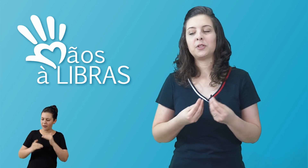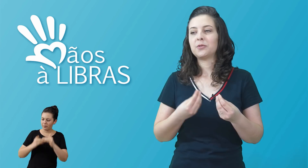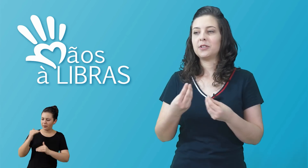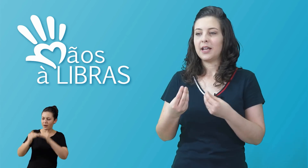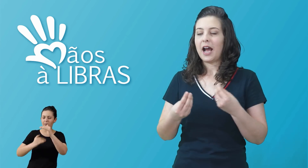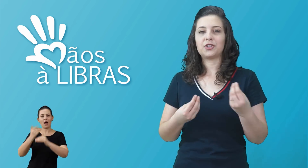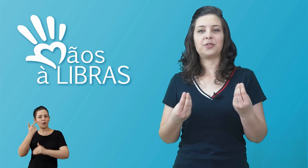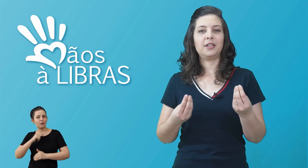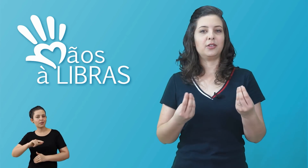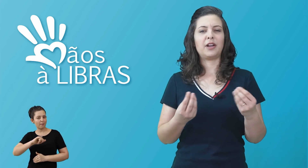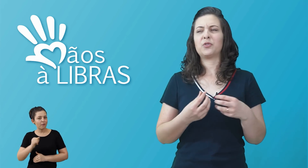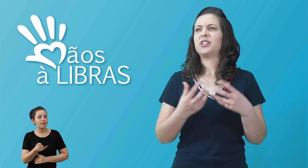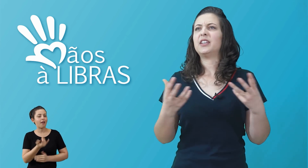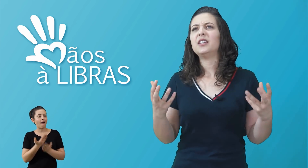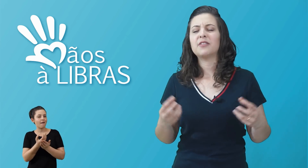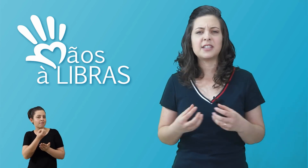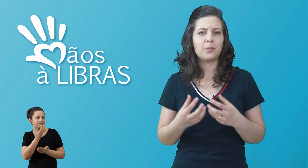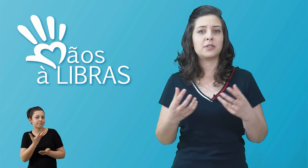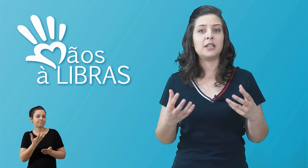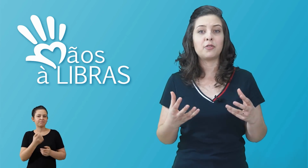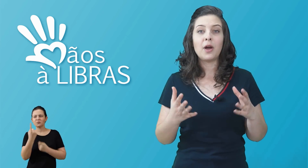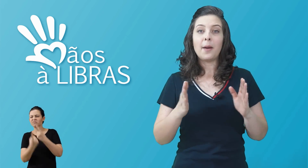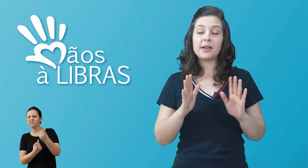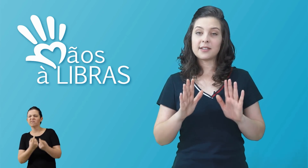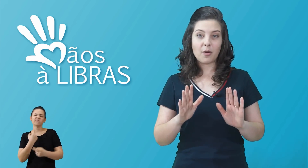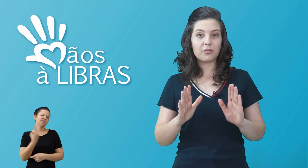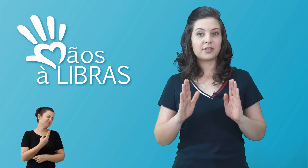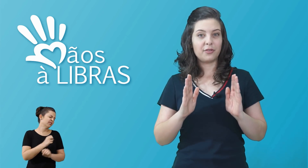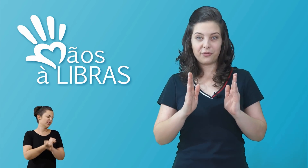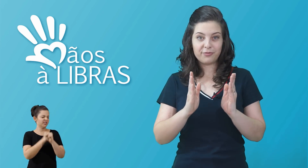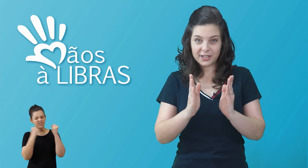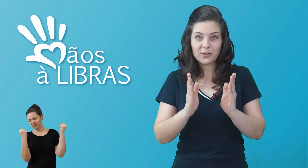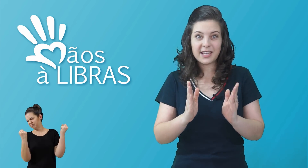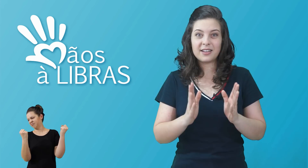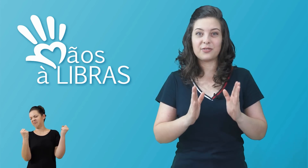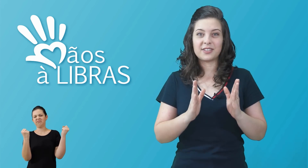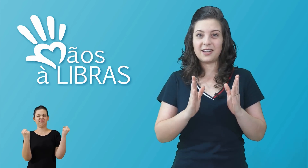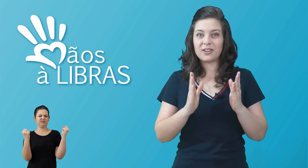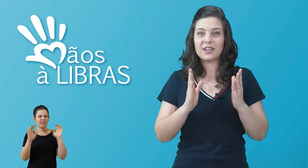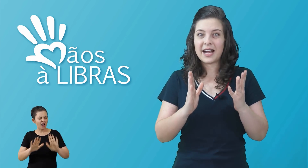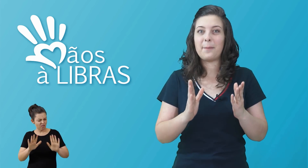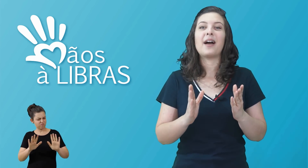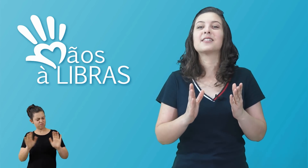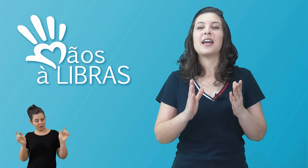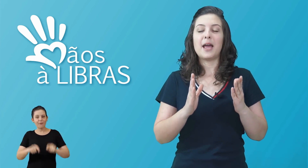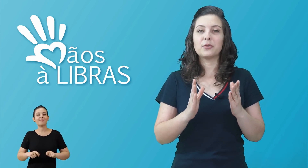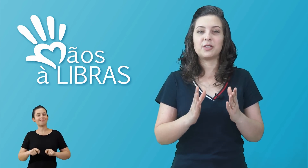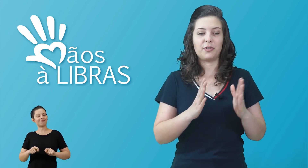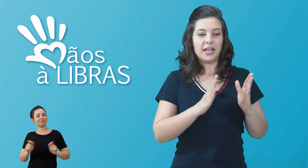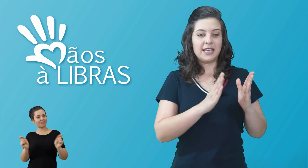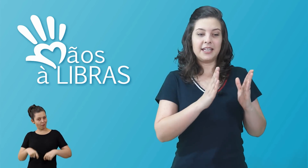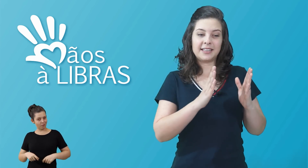aproveitamento. Algumas pessoas acham que não vai conseguir, que vai ser impossível, mas calma, você consegue, você é capaz,